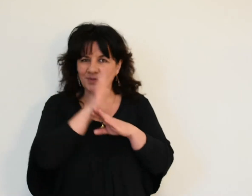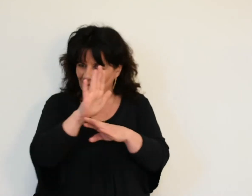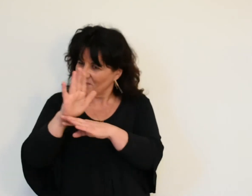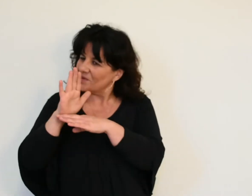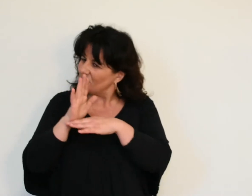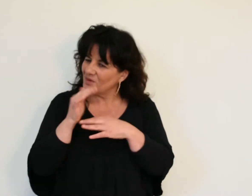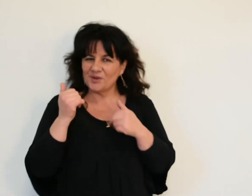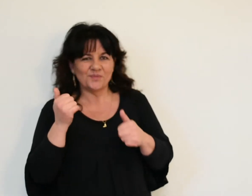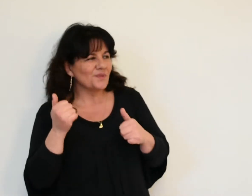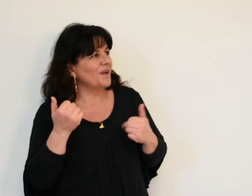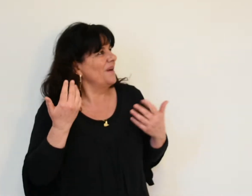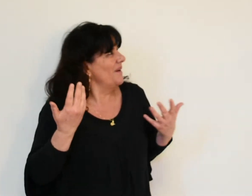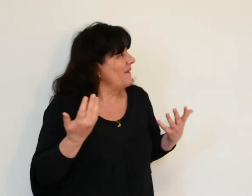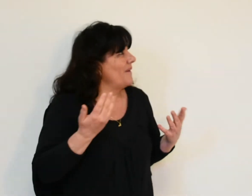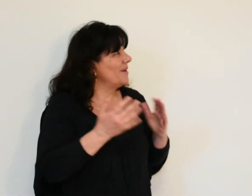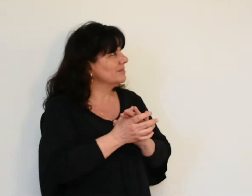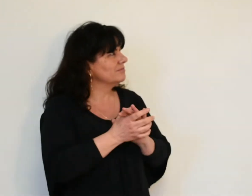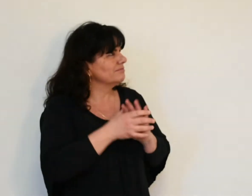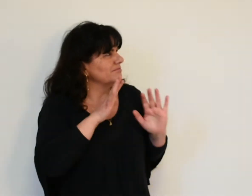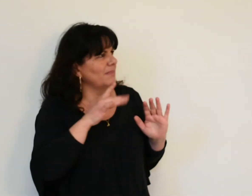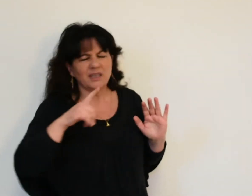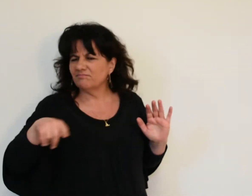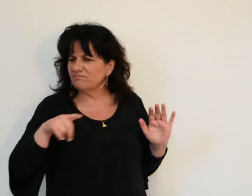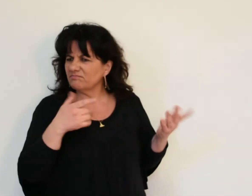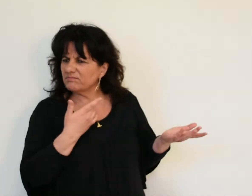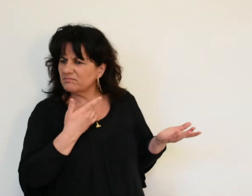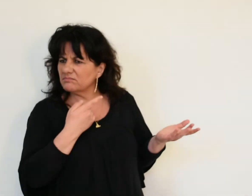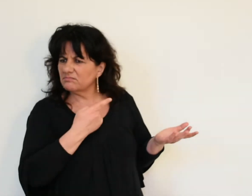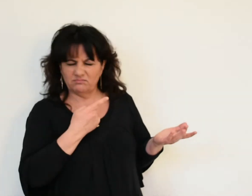Ils se disaient : « N'est-ce pas le fils de Joseph ? »